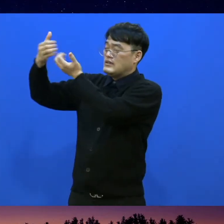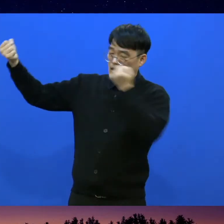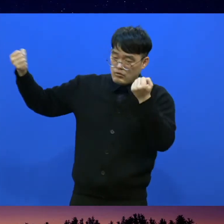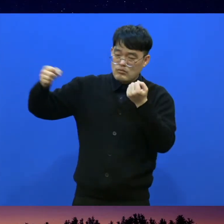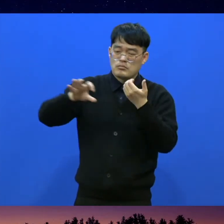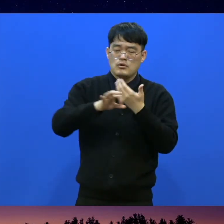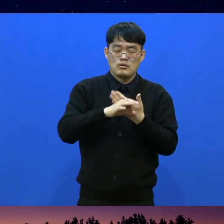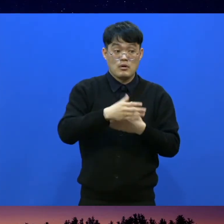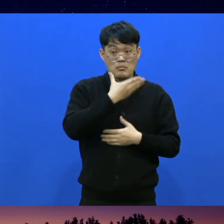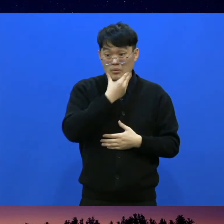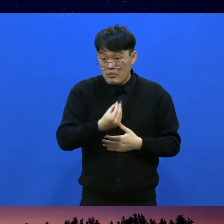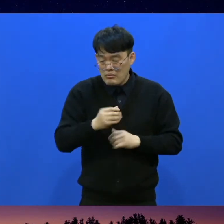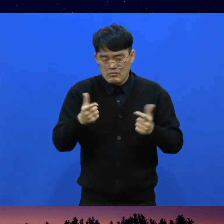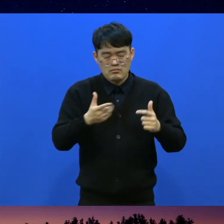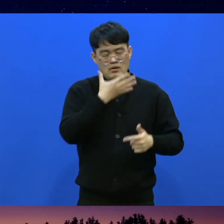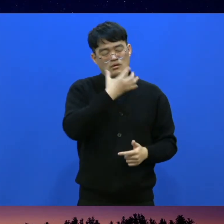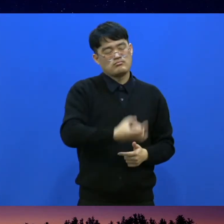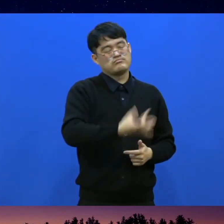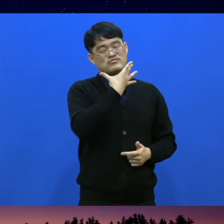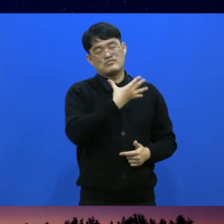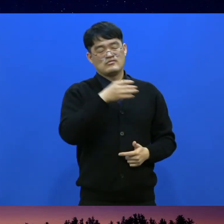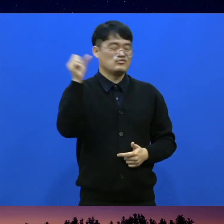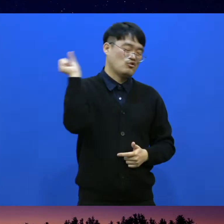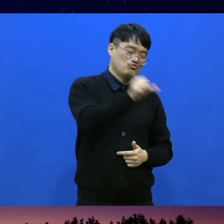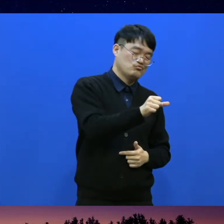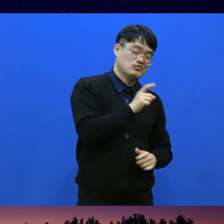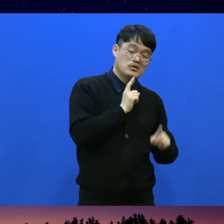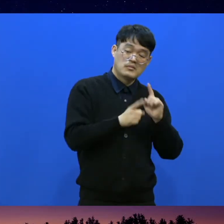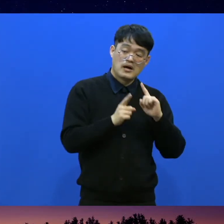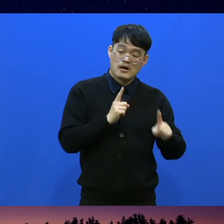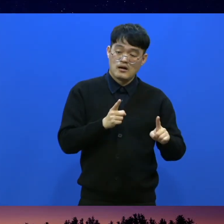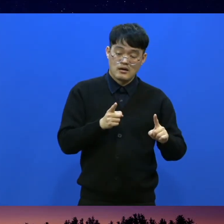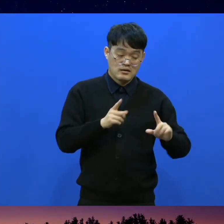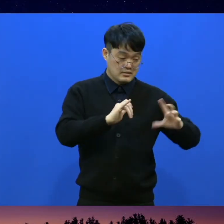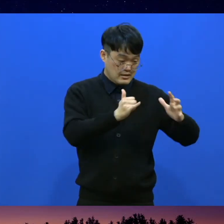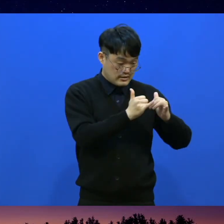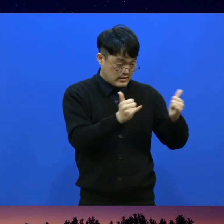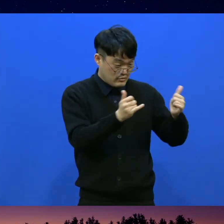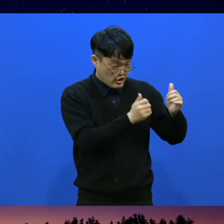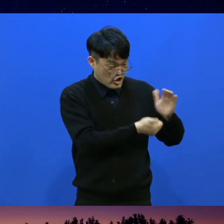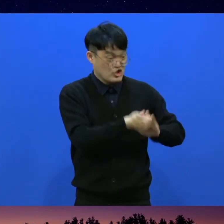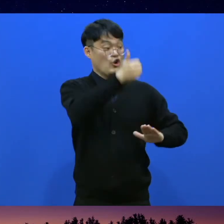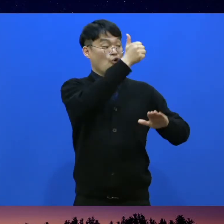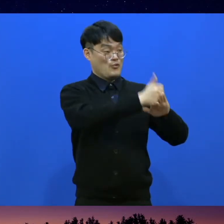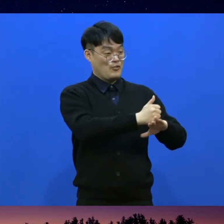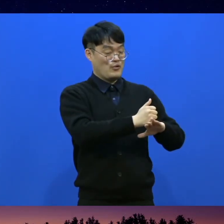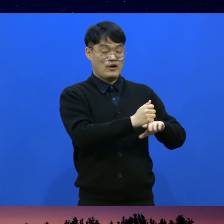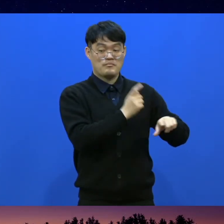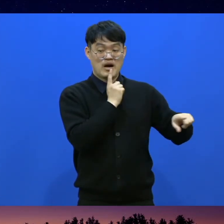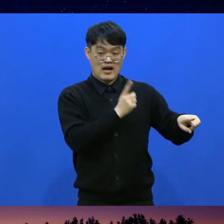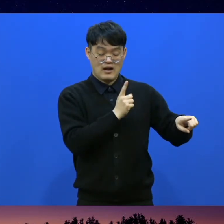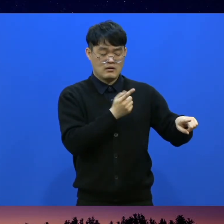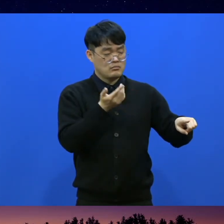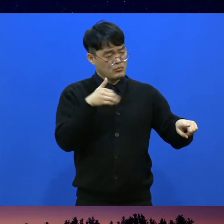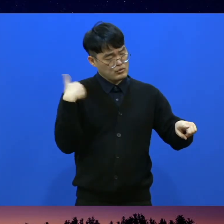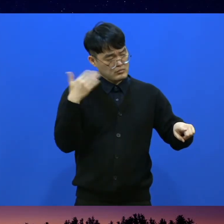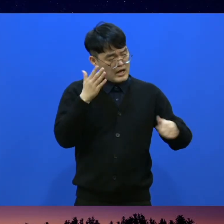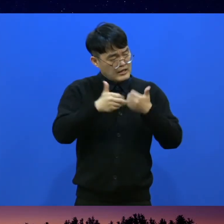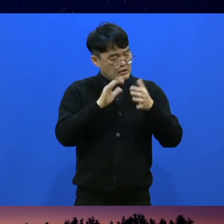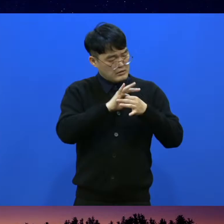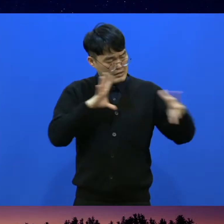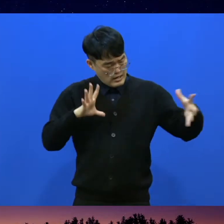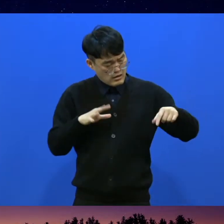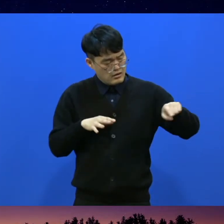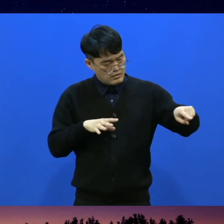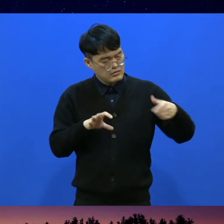아니에요. 세상 사람들이 말하는 성국이나 말할지 모르지만 그 위로부터 놓은 복이 아니기 때문에 우선은 복처럼